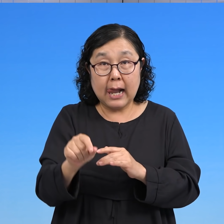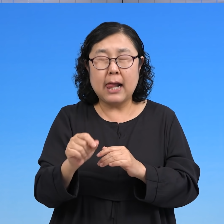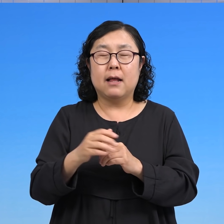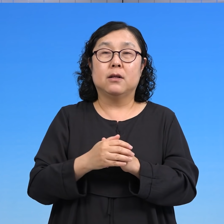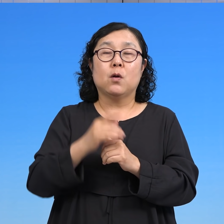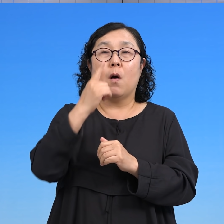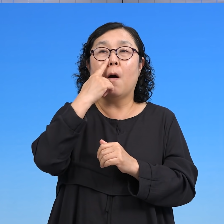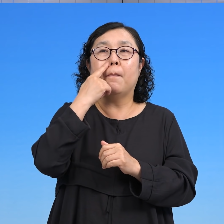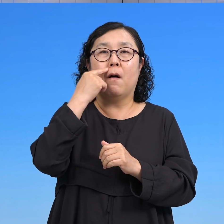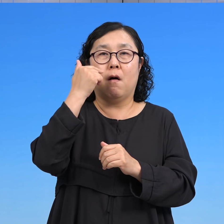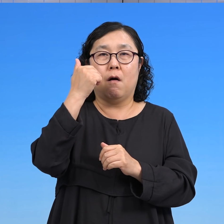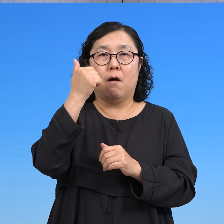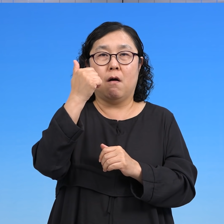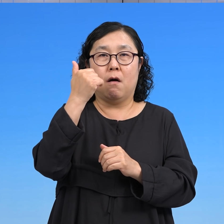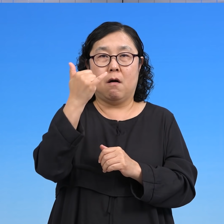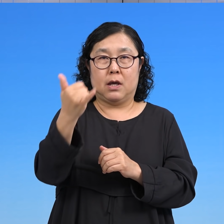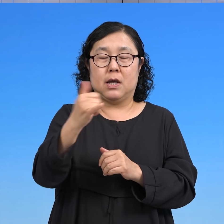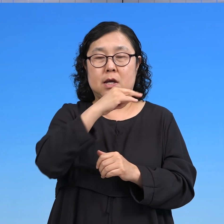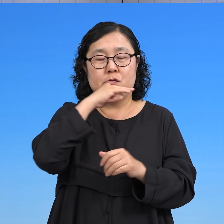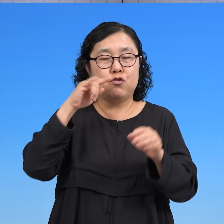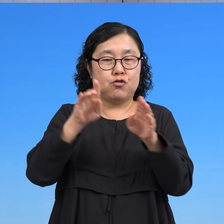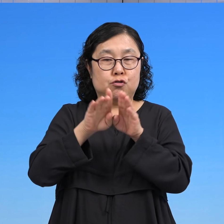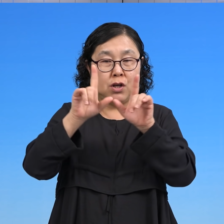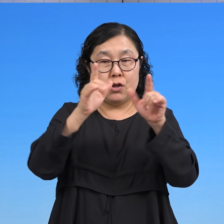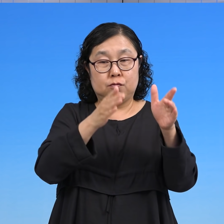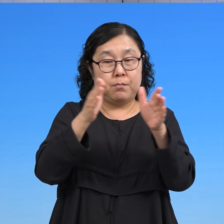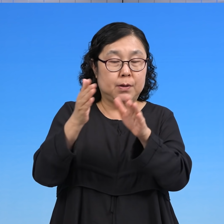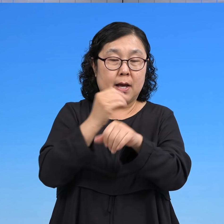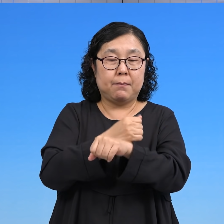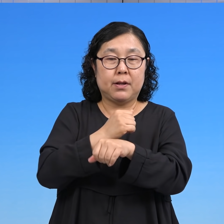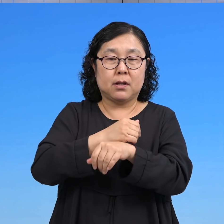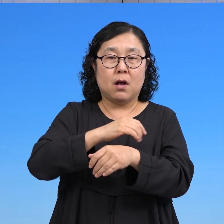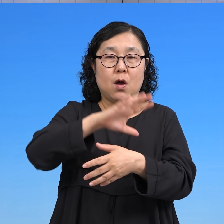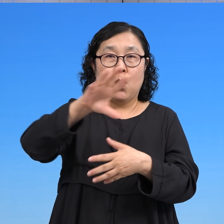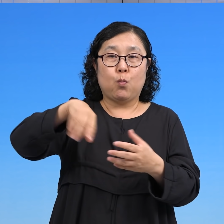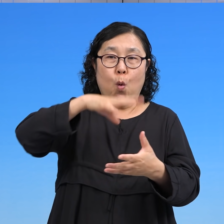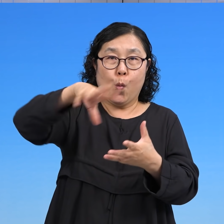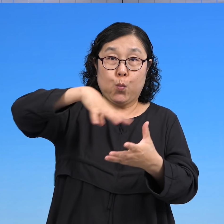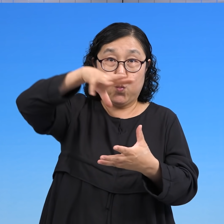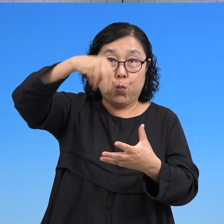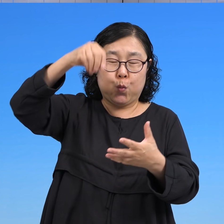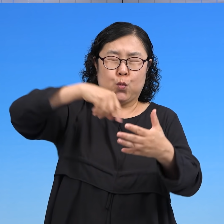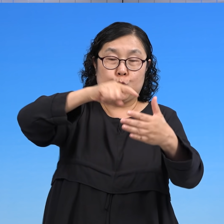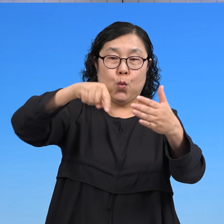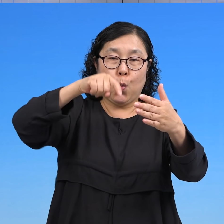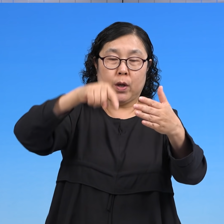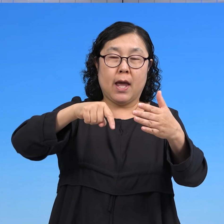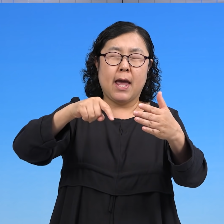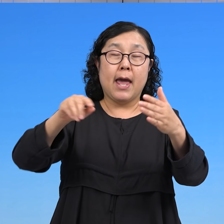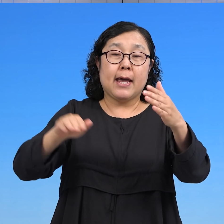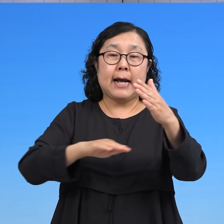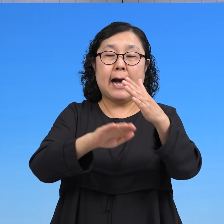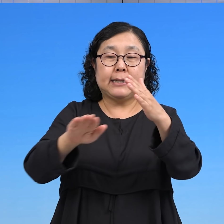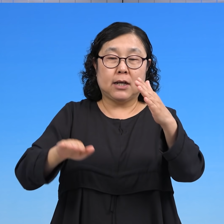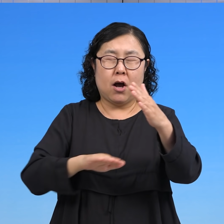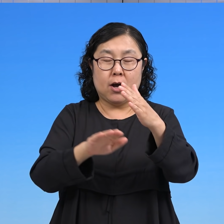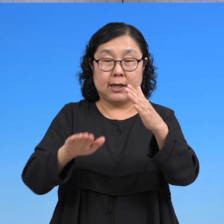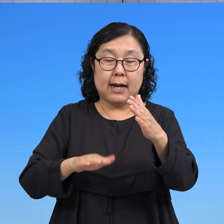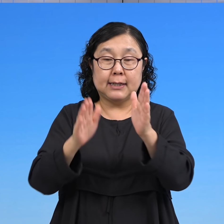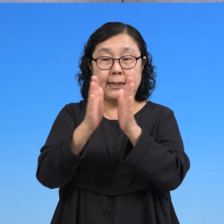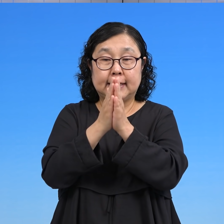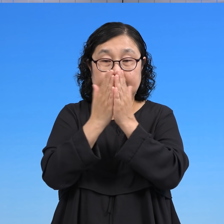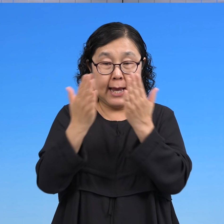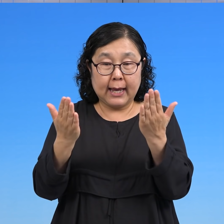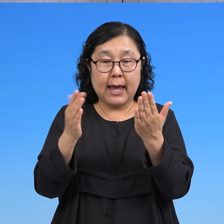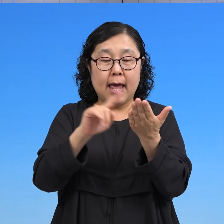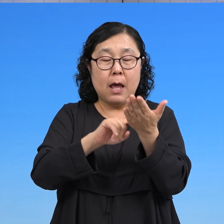어버이 주일을 제가 준비하면서 이제 앞에서 언급했던 폭풍성의 가정이라는 책을 제가 읽으면서 저는 이 책에